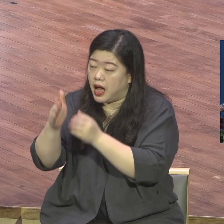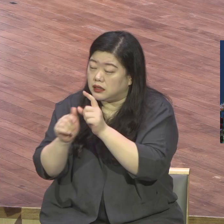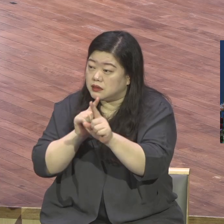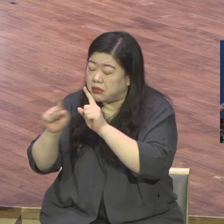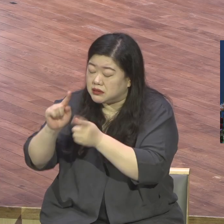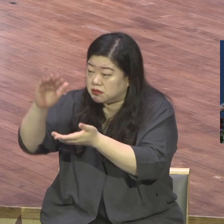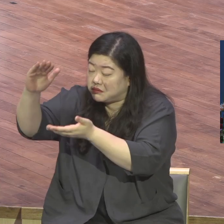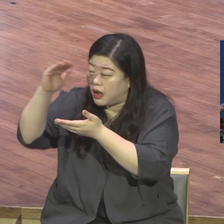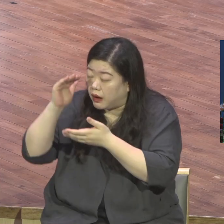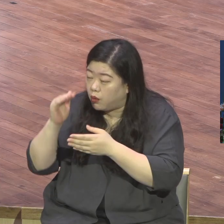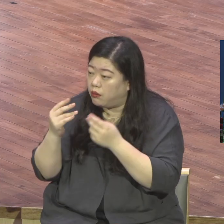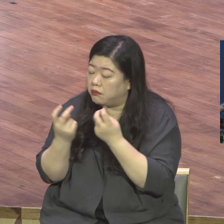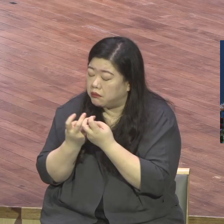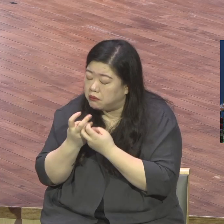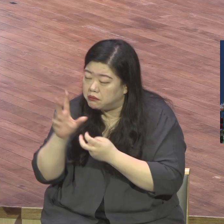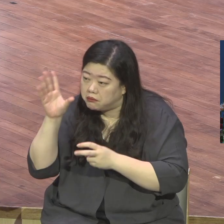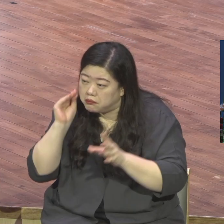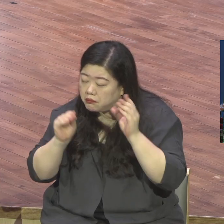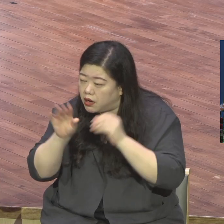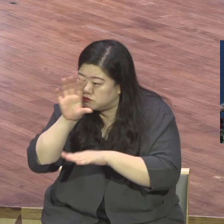뭐요? 인생 터닝 포인트다.